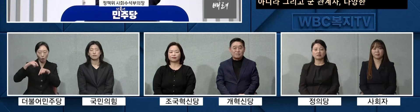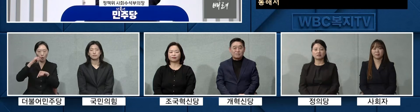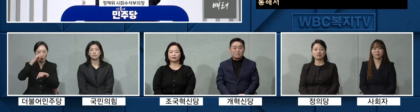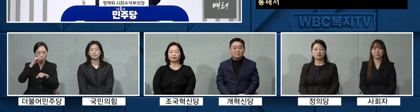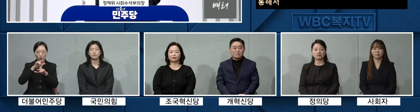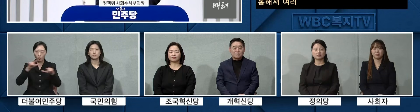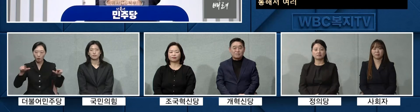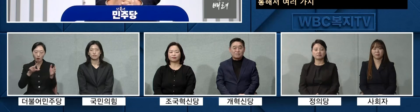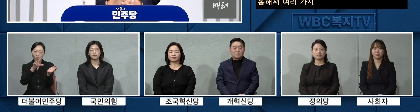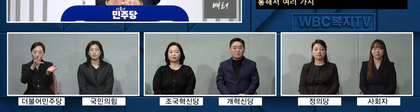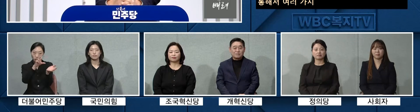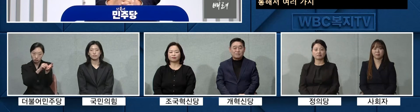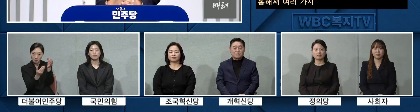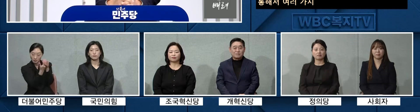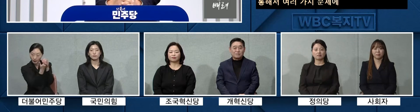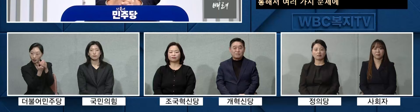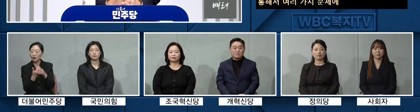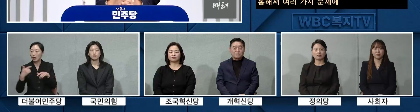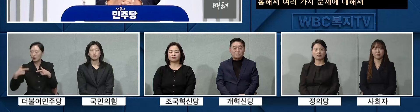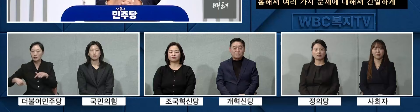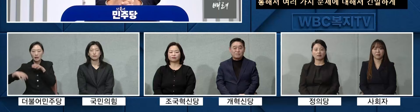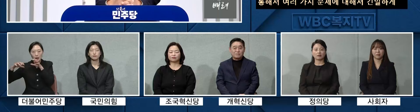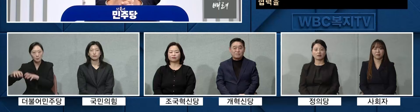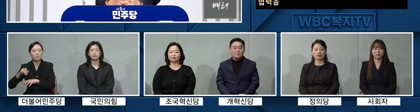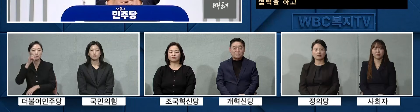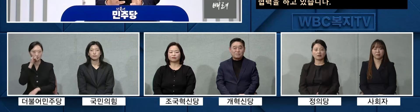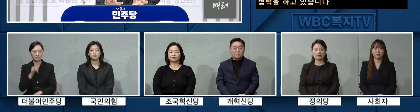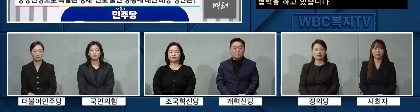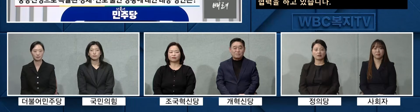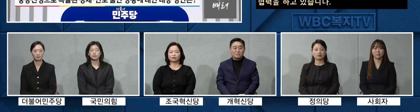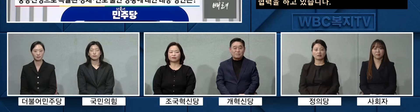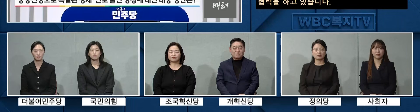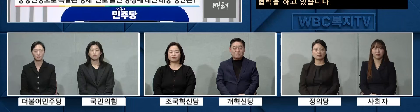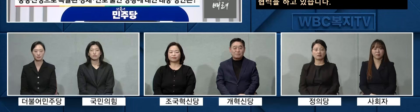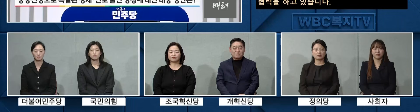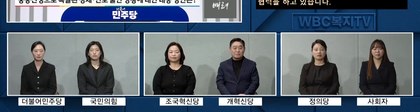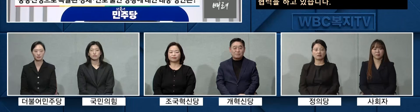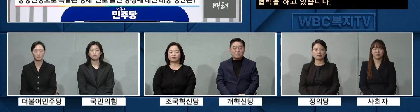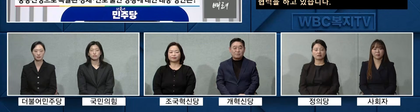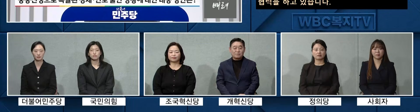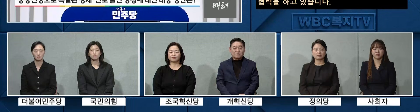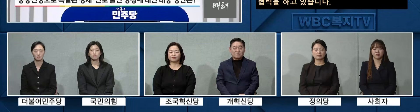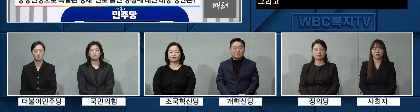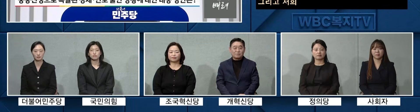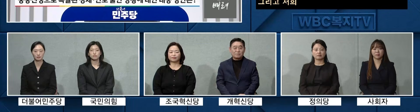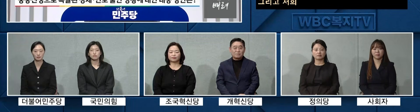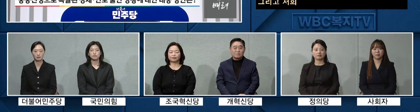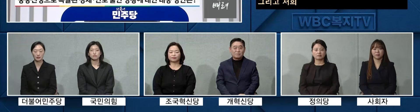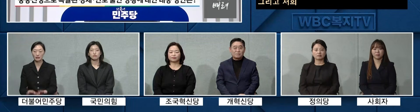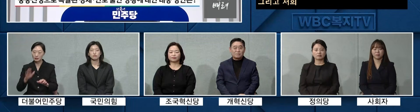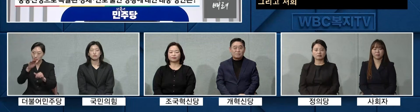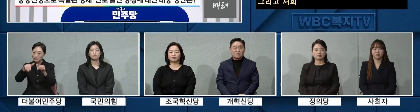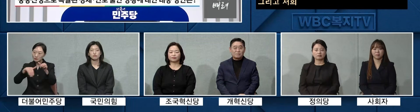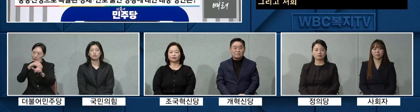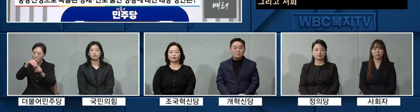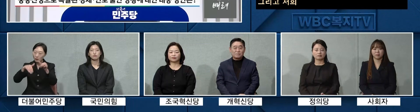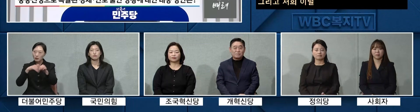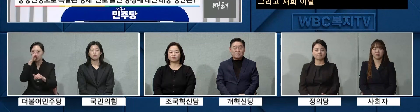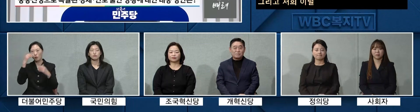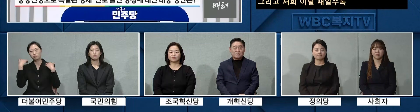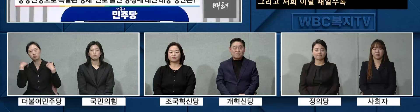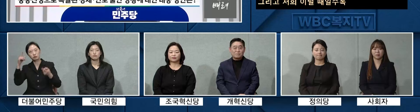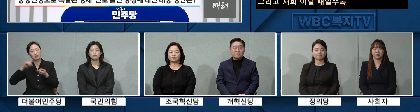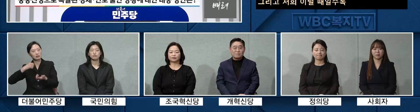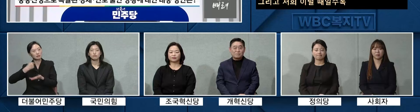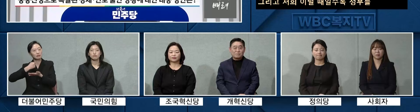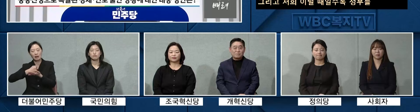대해서 긴밀하게 협력을 하고 있습니다. 그리고 저희 이럴 때일수록 정부를 믿고 정부의 발표에